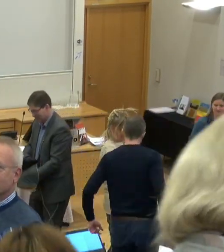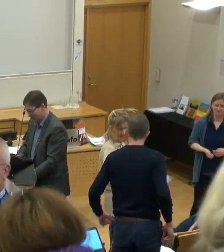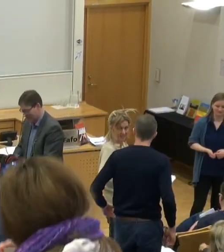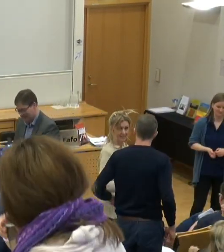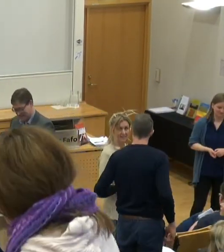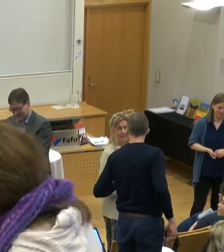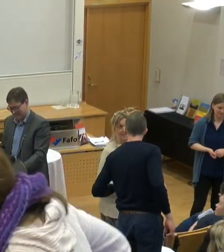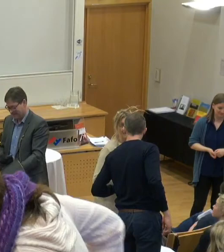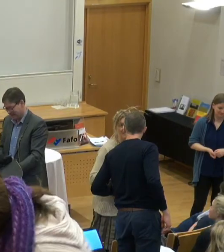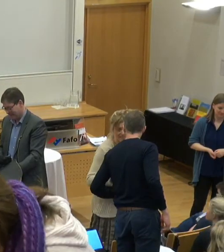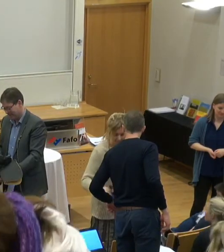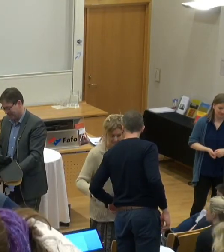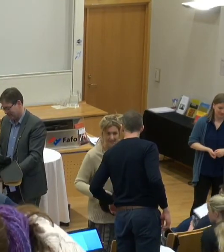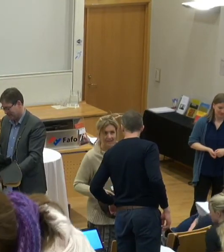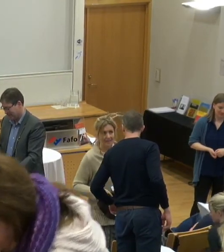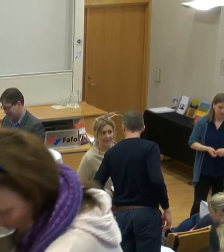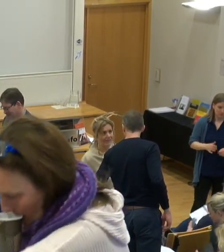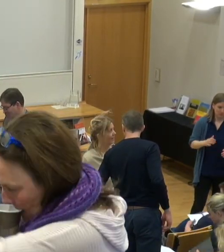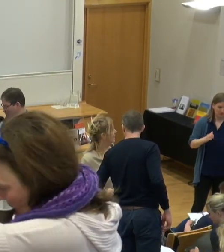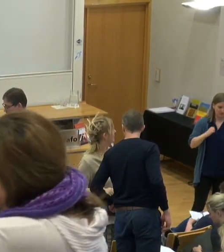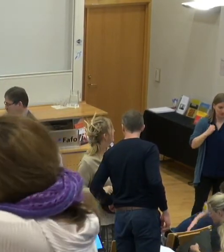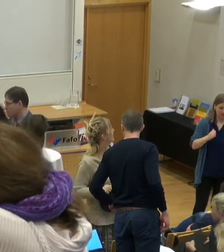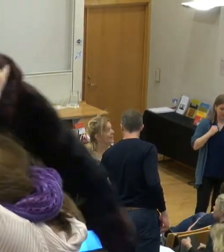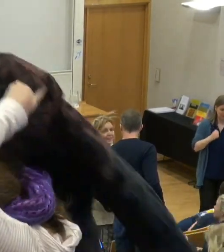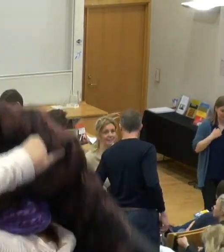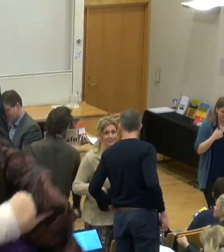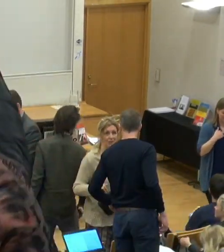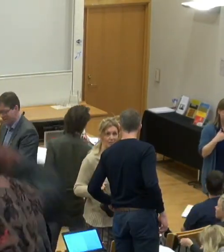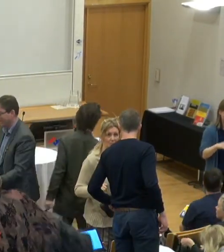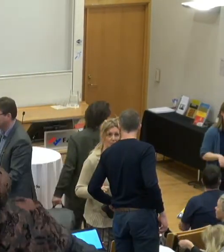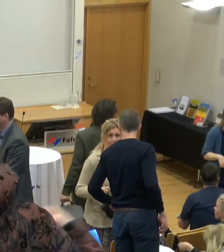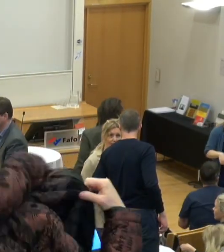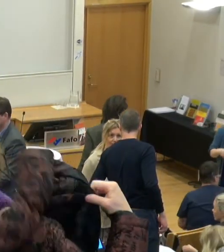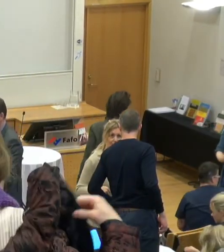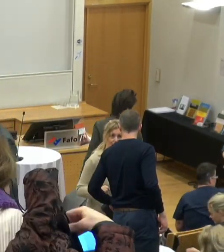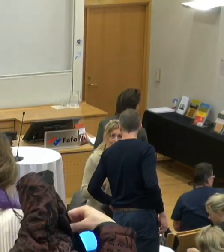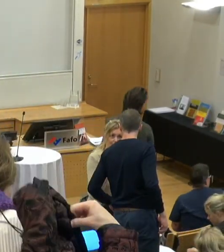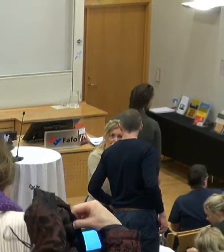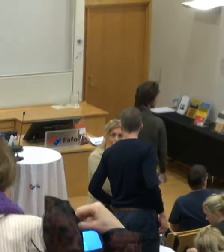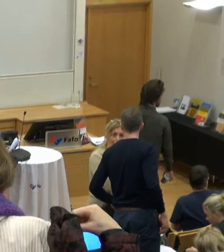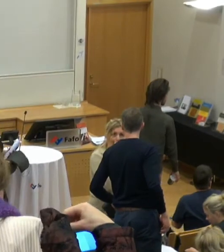Nei, du kan få velge. Jeg kan ta det her. Du tar for å matche kjolen, du. Ja, ja.